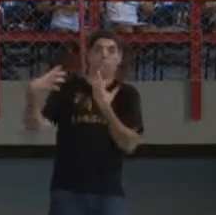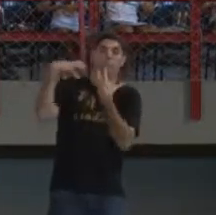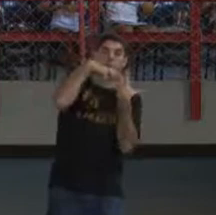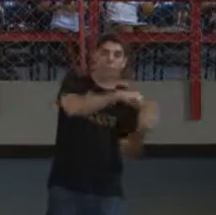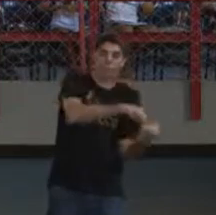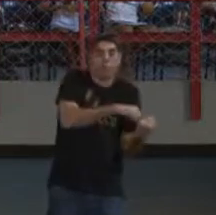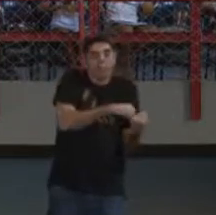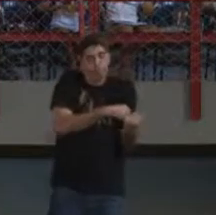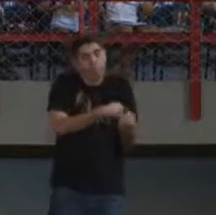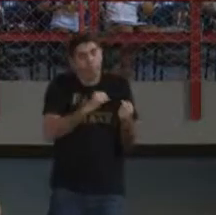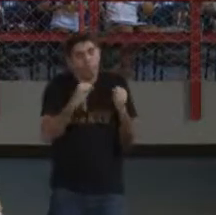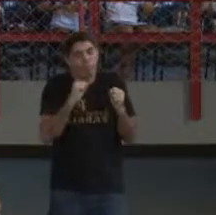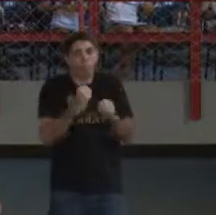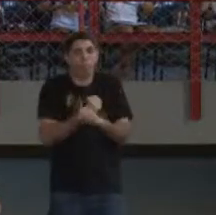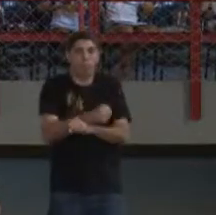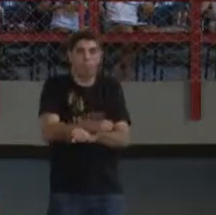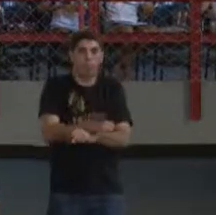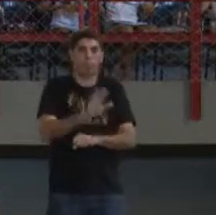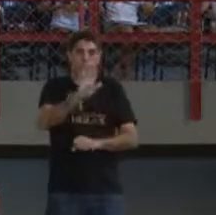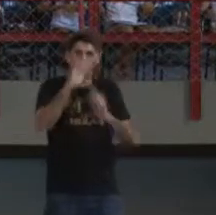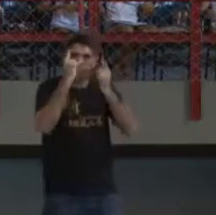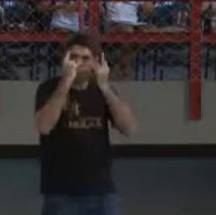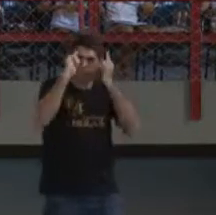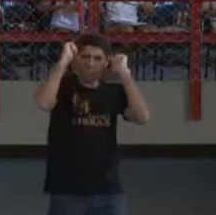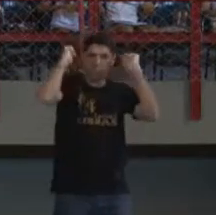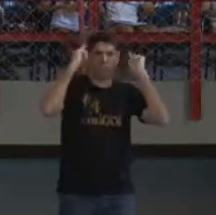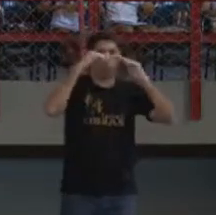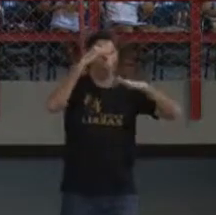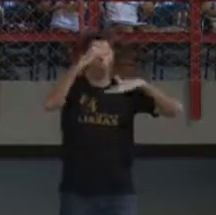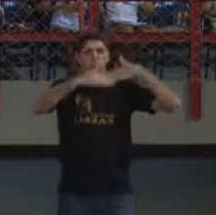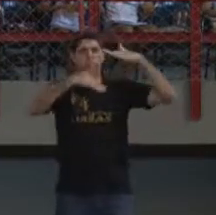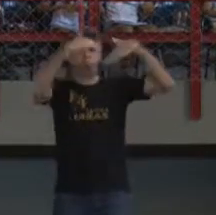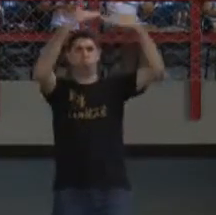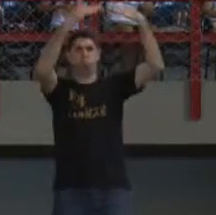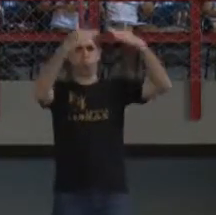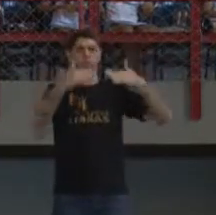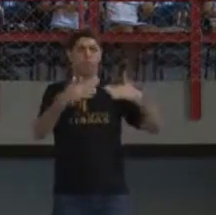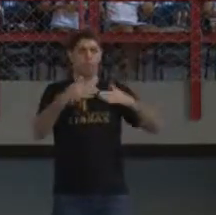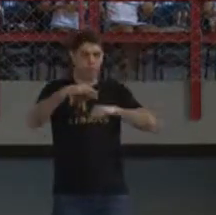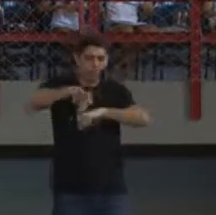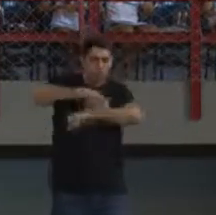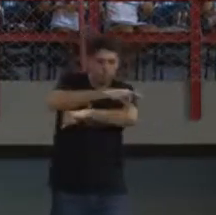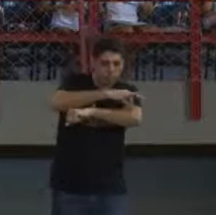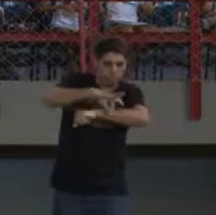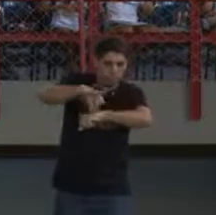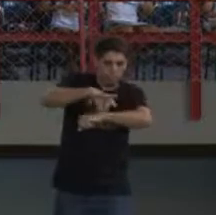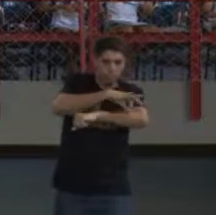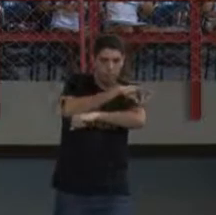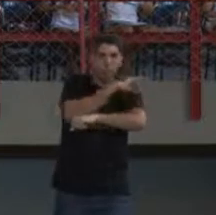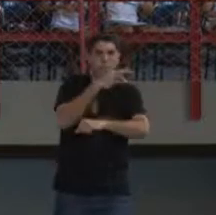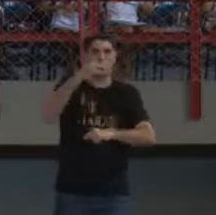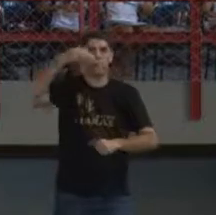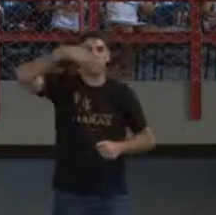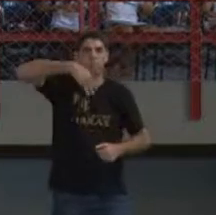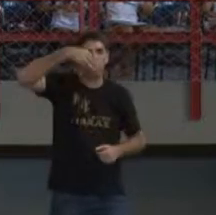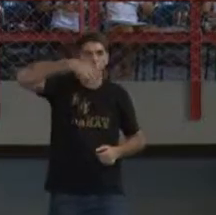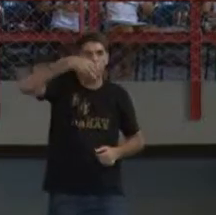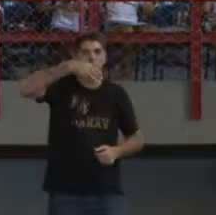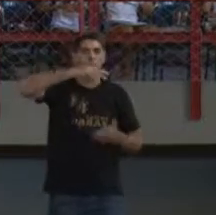arquitetura, na matemática e uma série de ciências, a gente já viu uma coisa: os gregos são